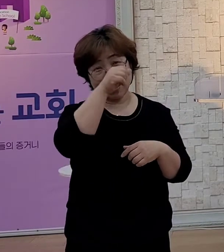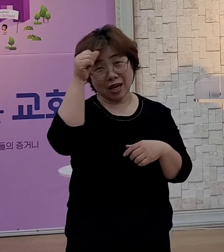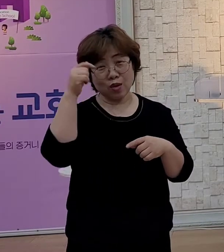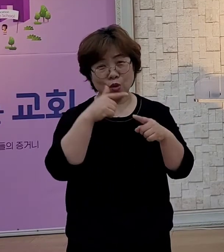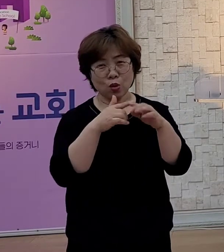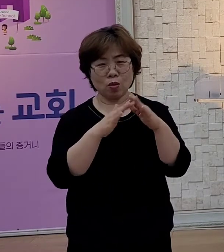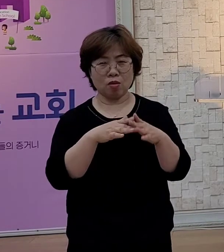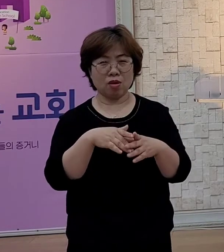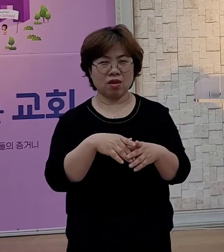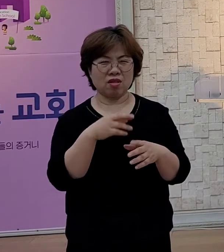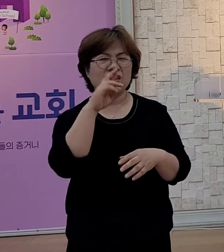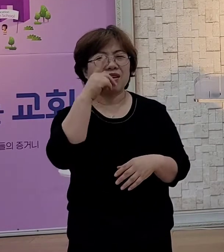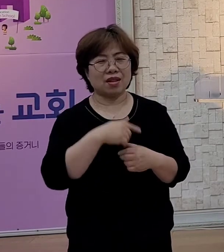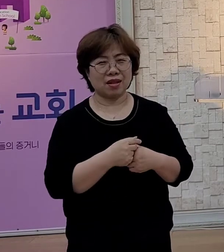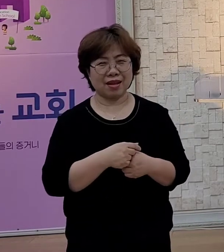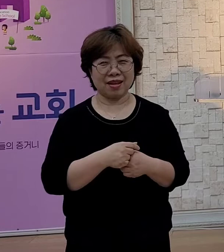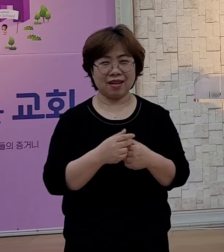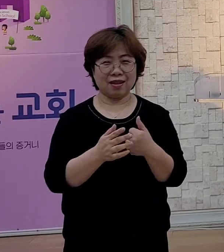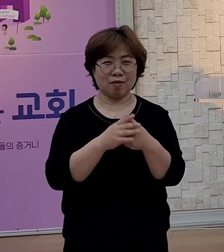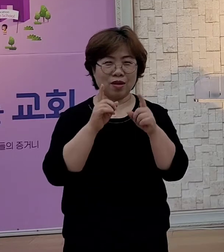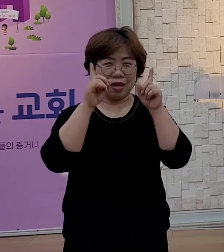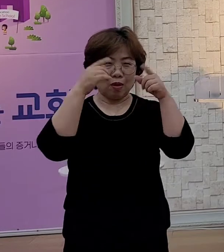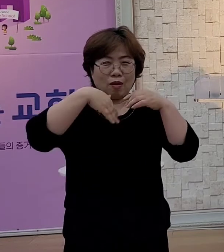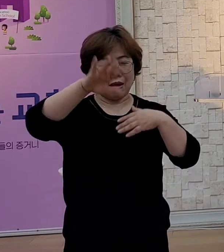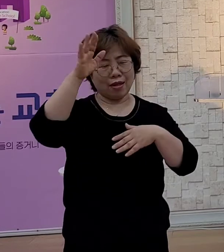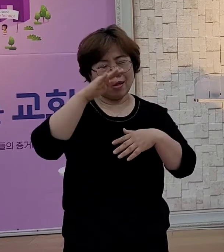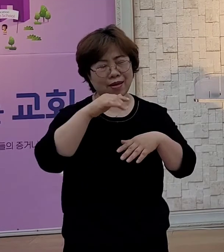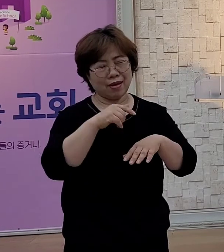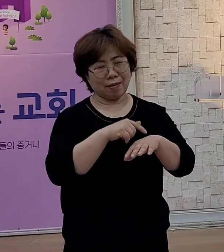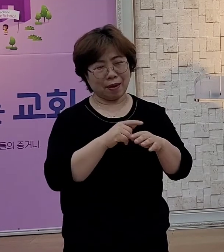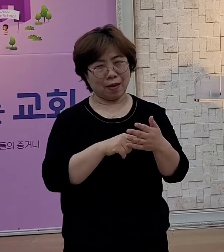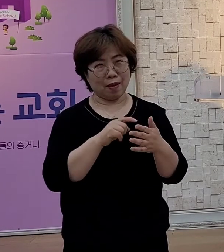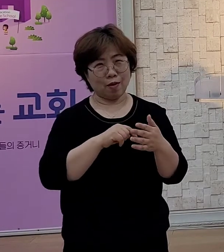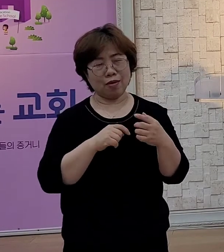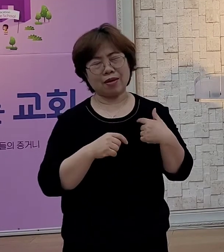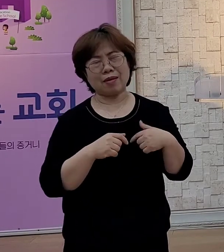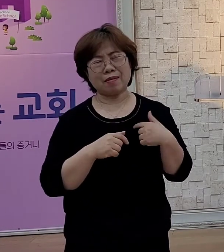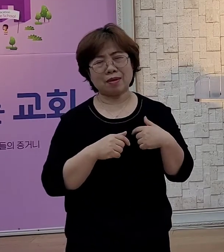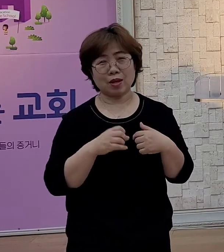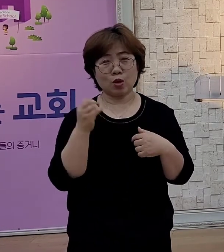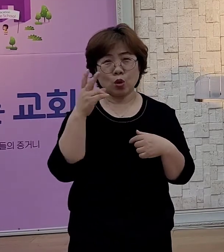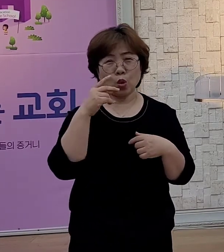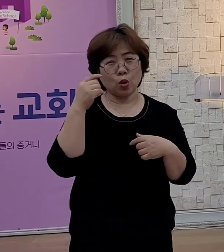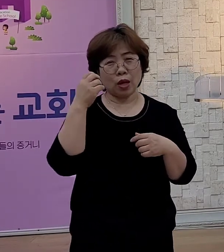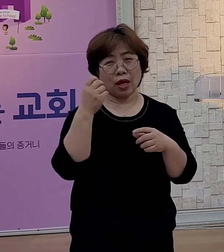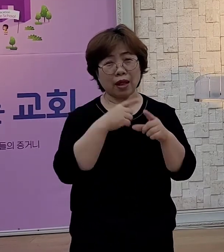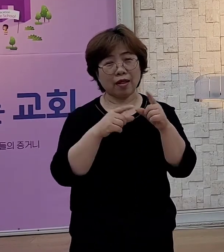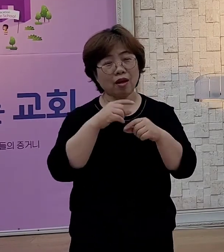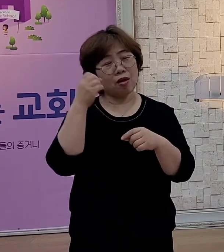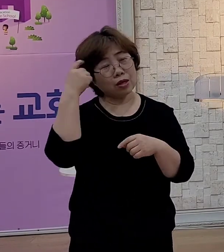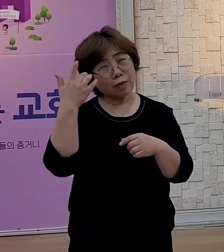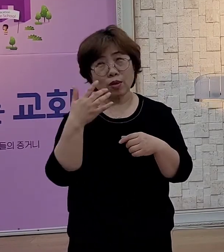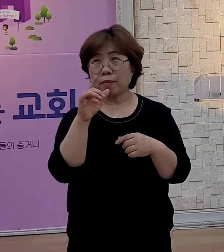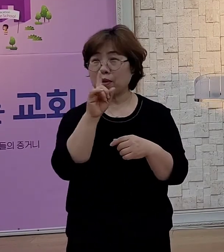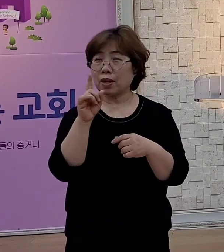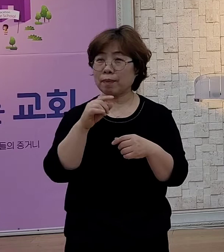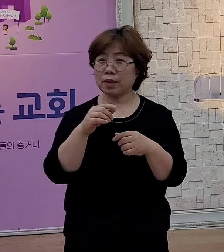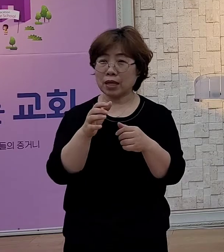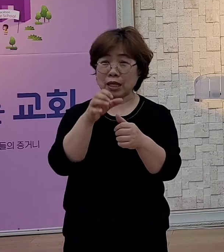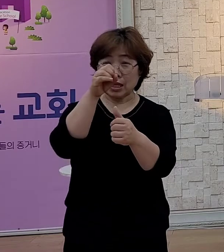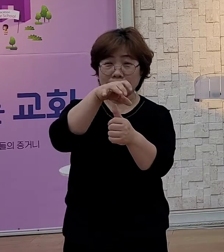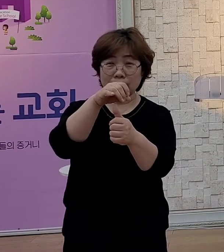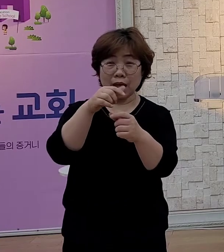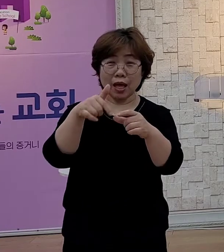놈들 다 지옥 갔다는 거예요. 다 기뻤어요. 그래 혹시나 싶어 또 물었습니다. 침례교 교인들은